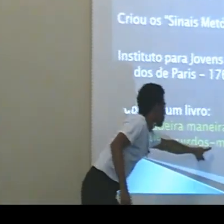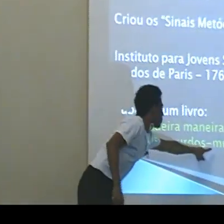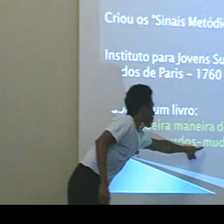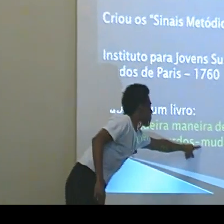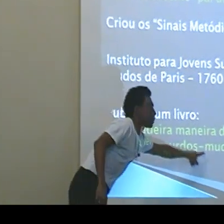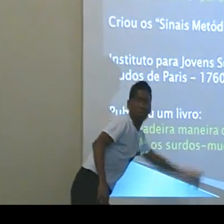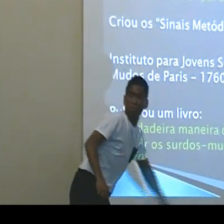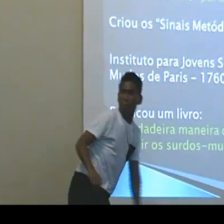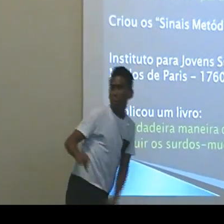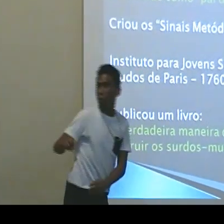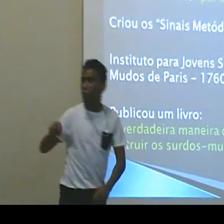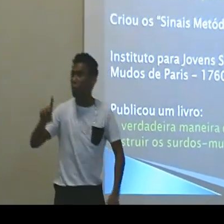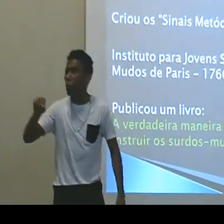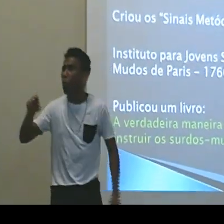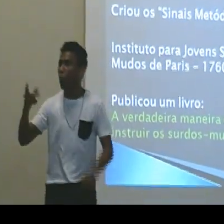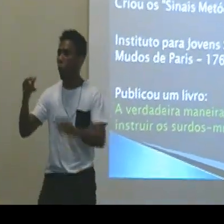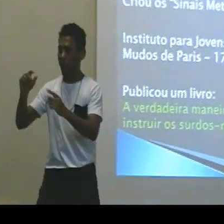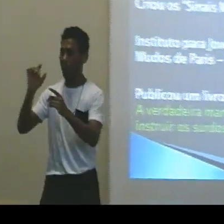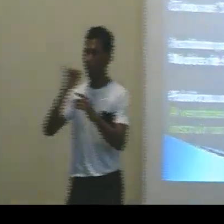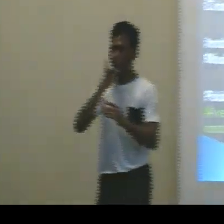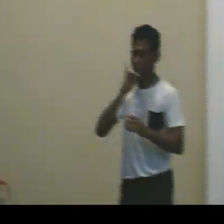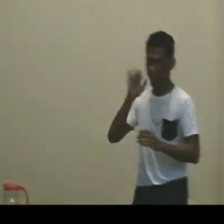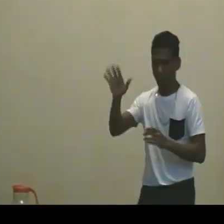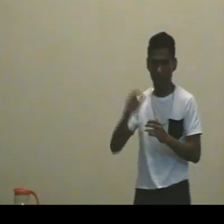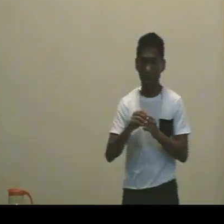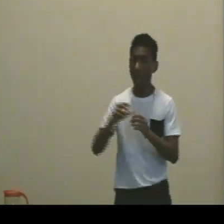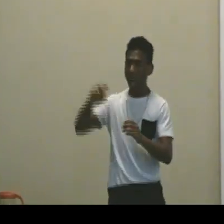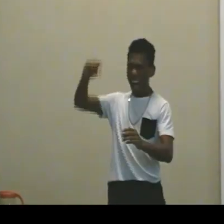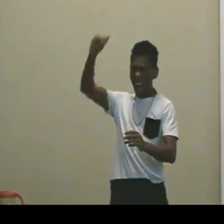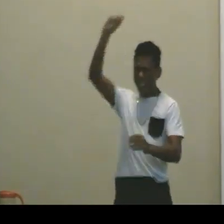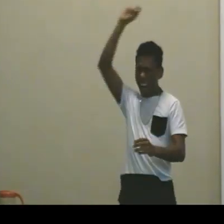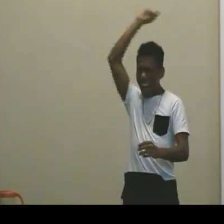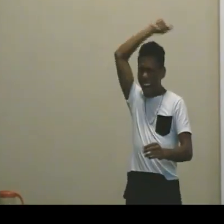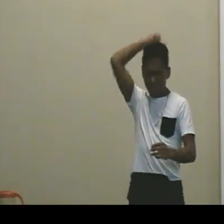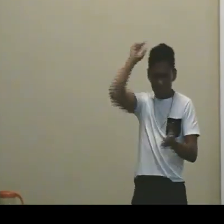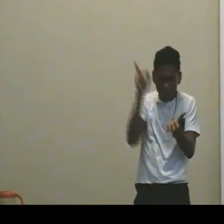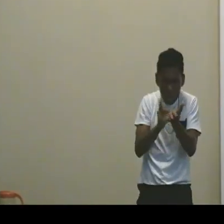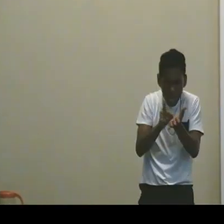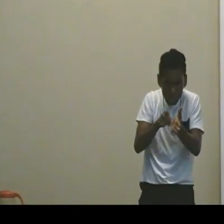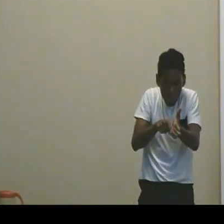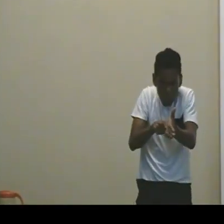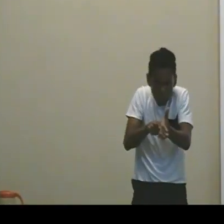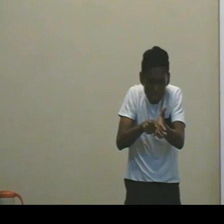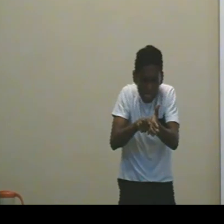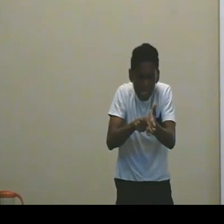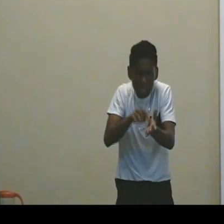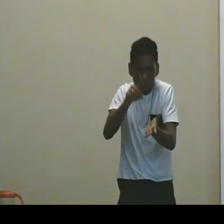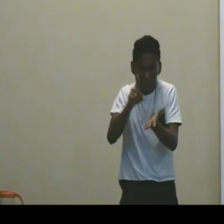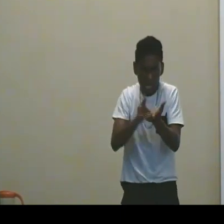Por que está aqui surdos mudos, né, escrito? Há muito tempo